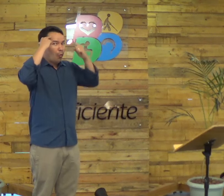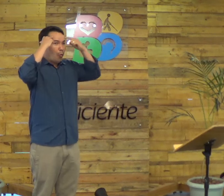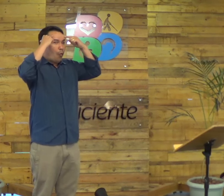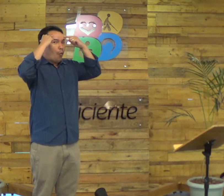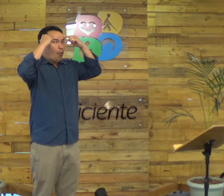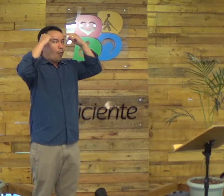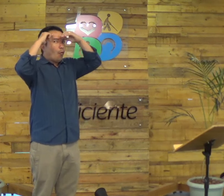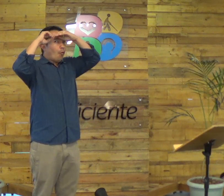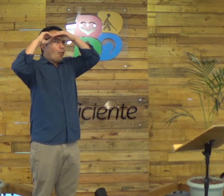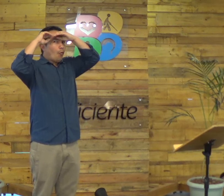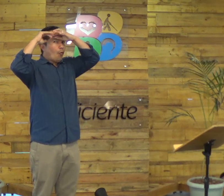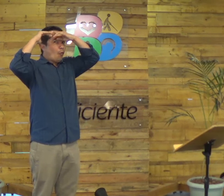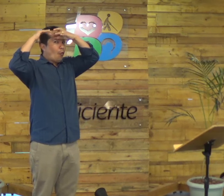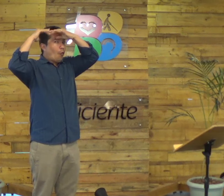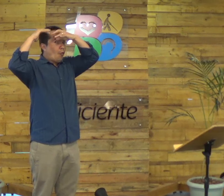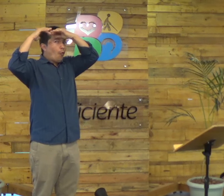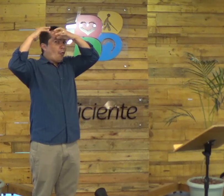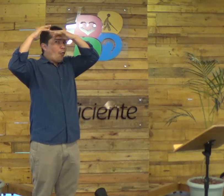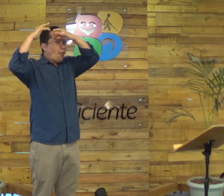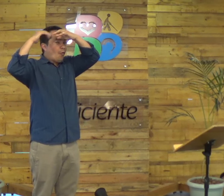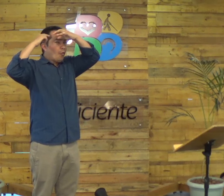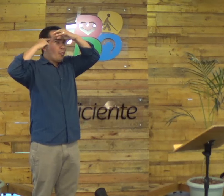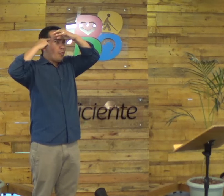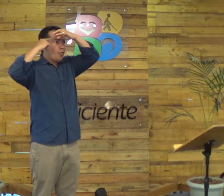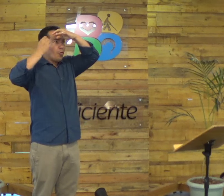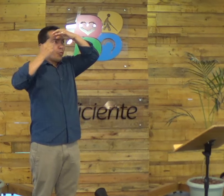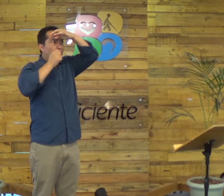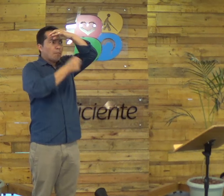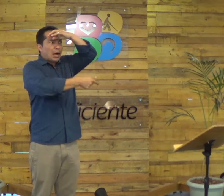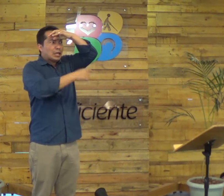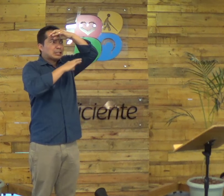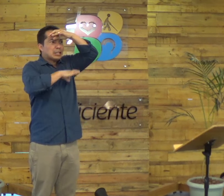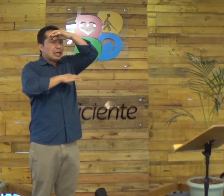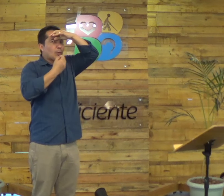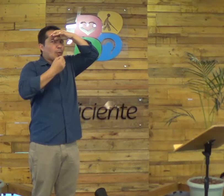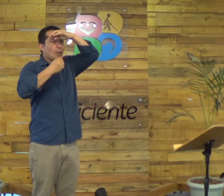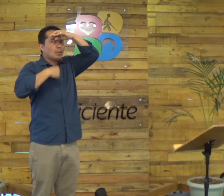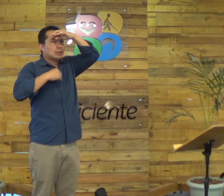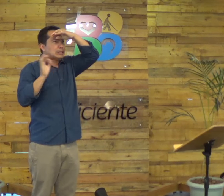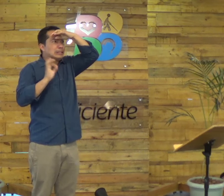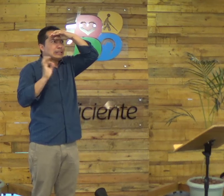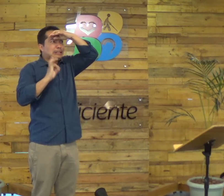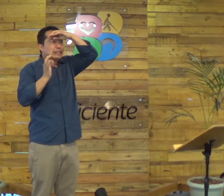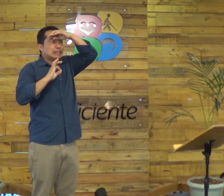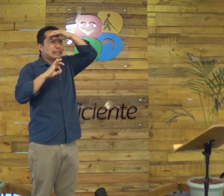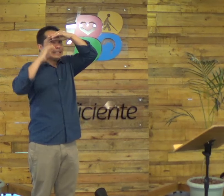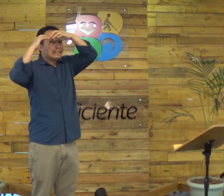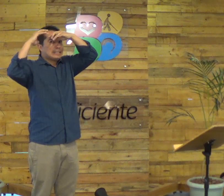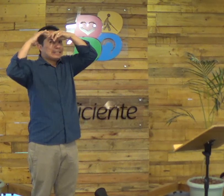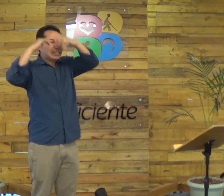Ah, e eu fiquei pensando, né? Minha cabeça foi vermelhando, como é que eu vou pagar esse carro?